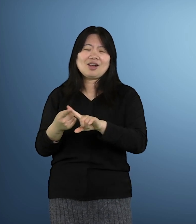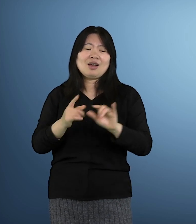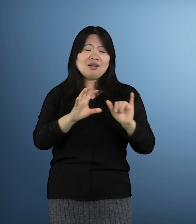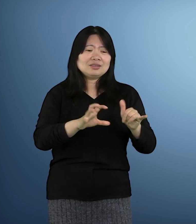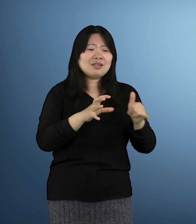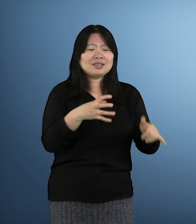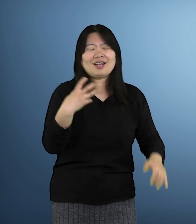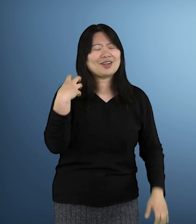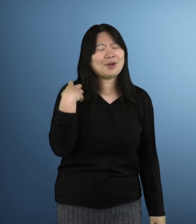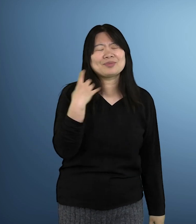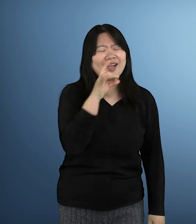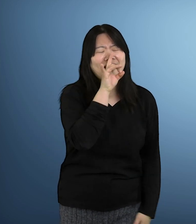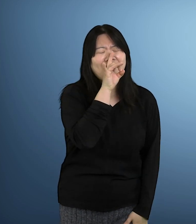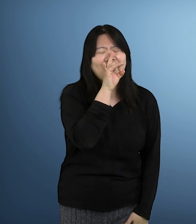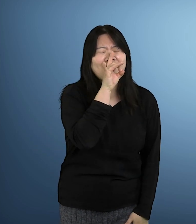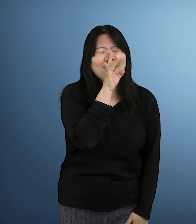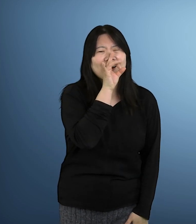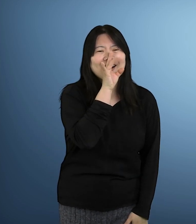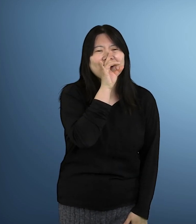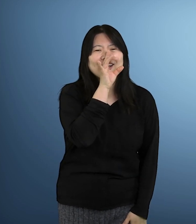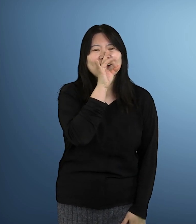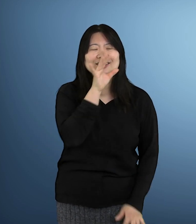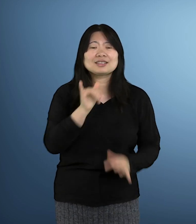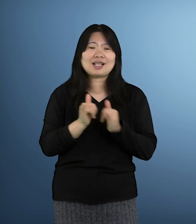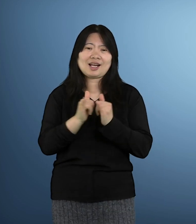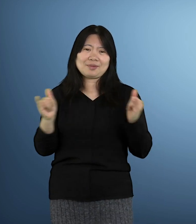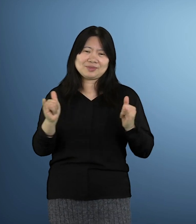세상이 감당할 수 없는 사람이라 그랬어요.